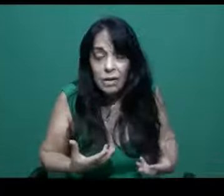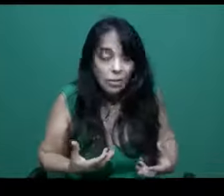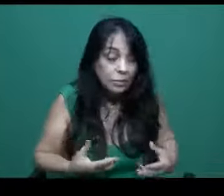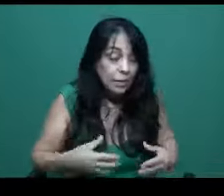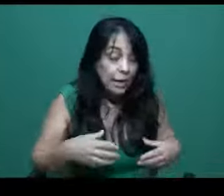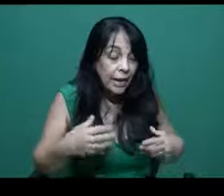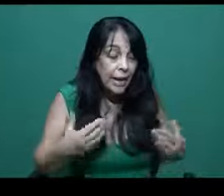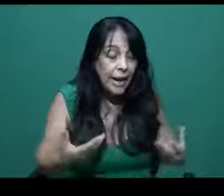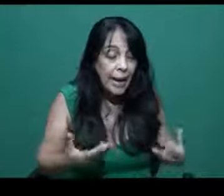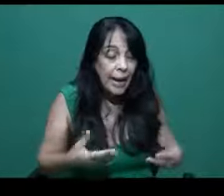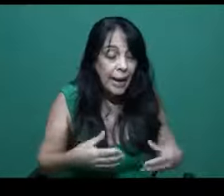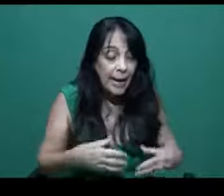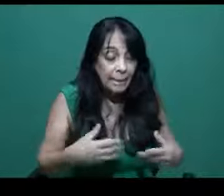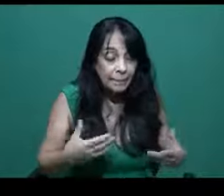expressão